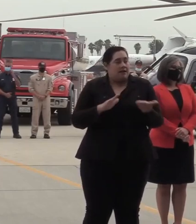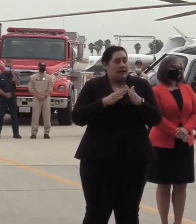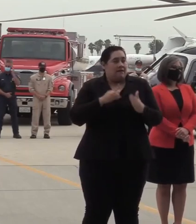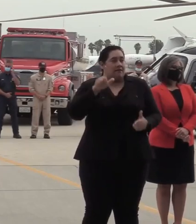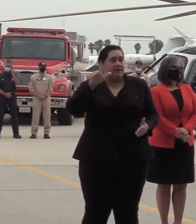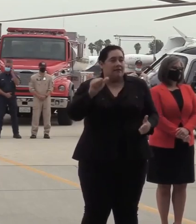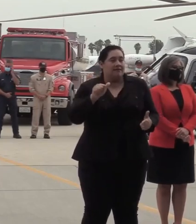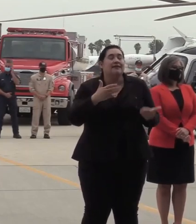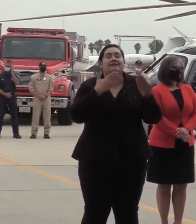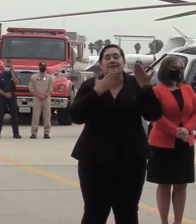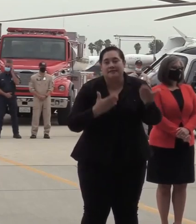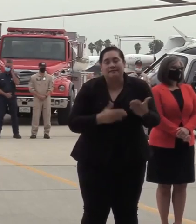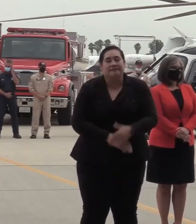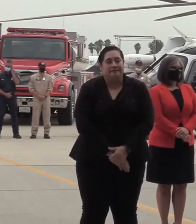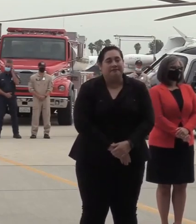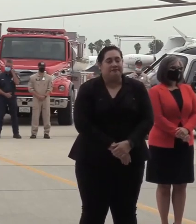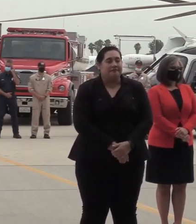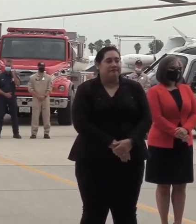Angeles. Thank you.